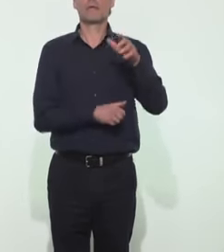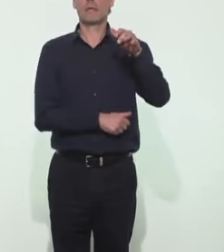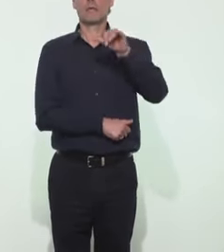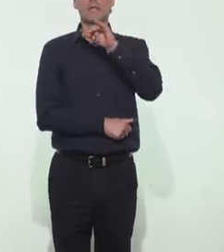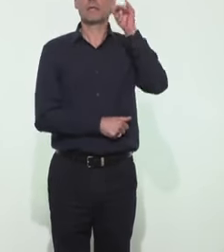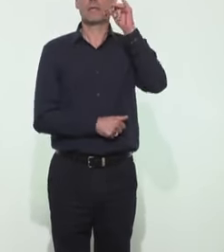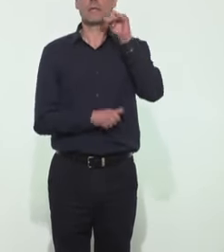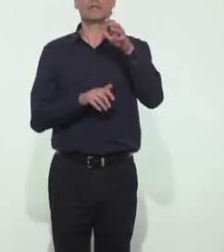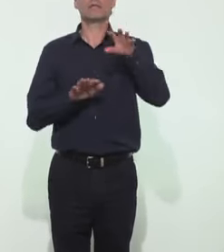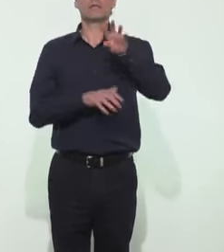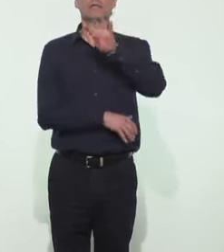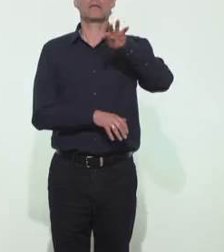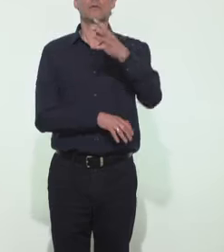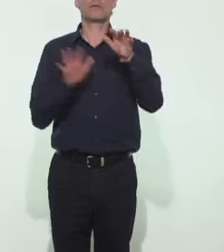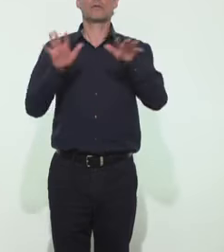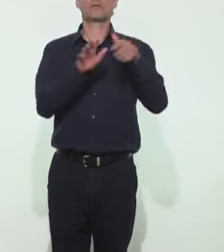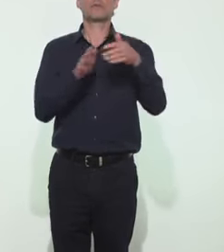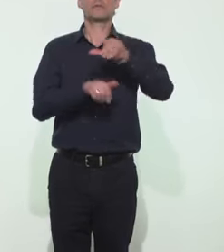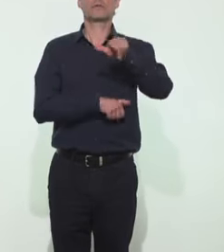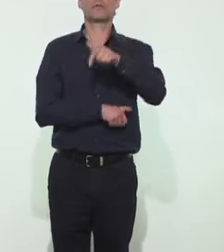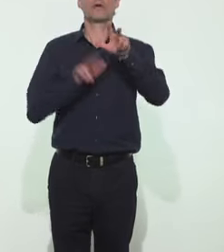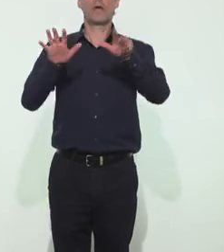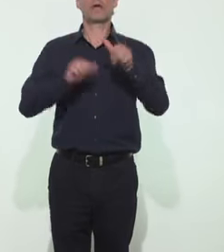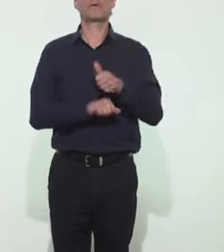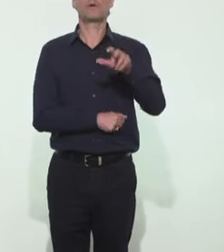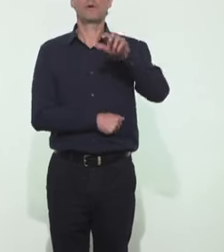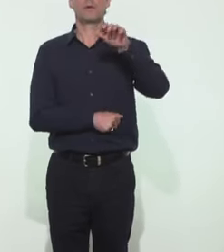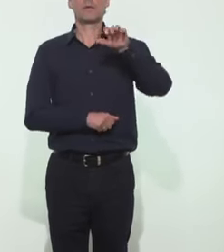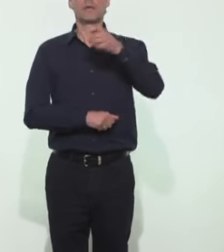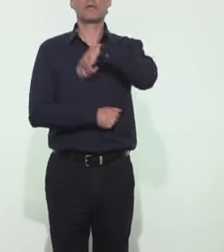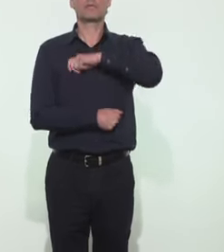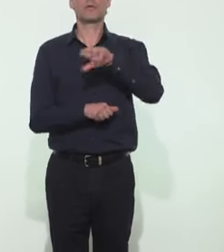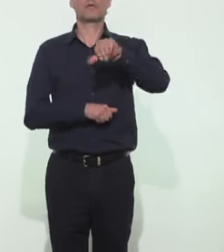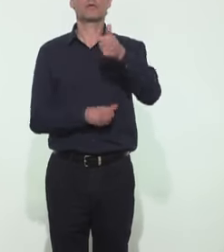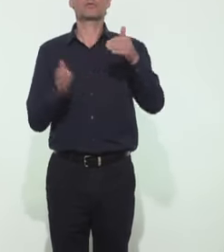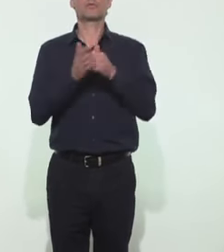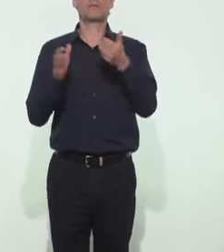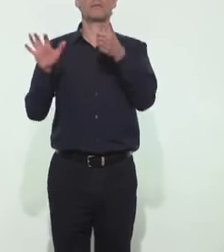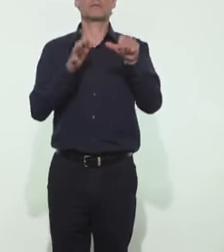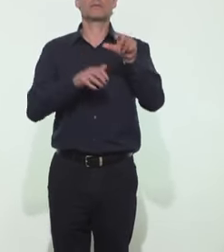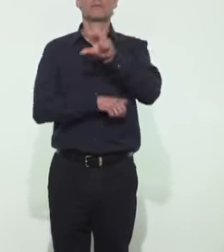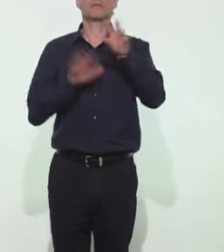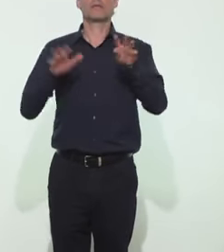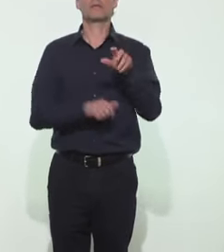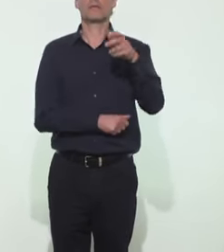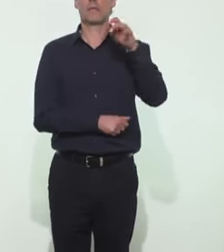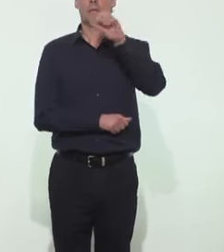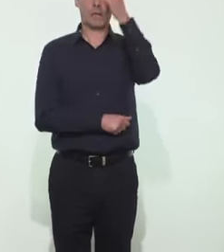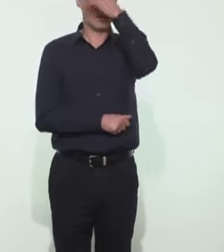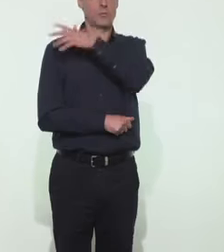décès l'espagne 11 1744 et les états unis 7826